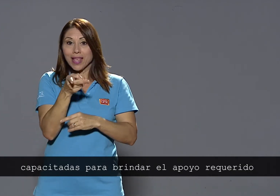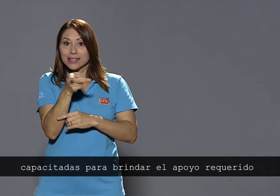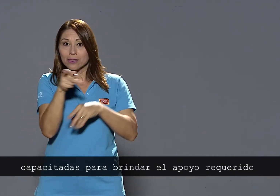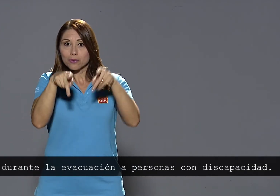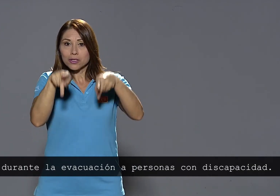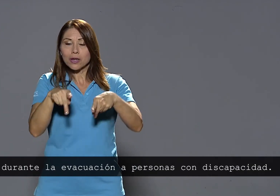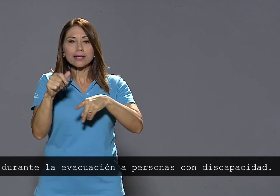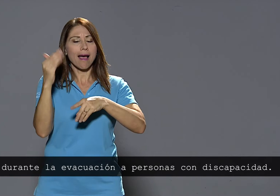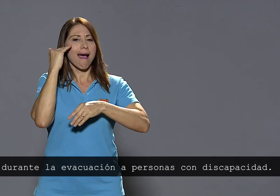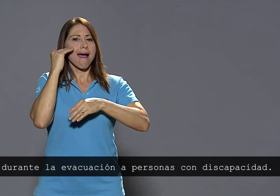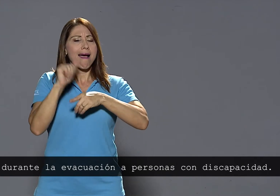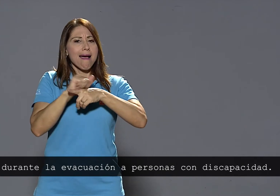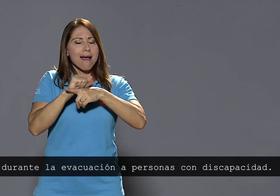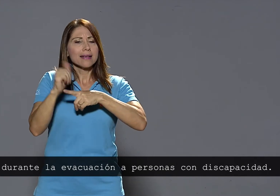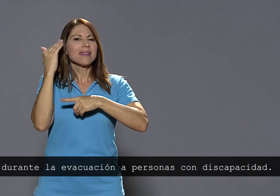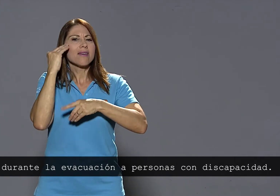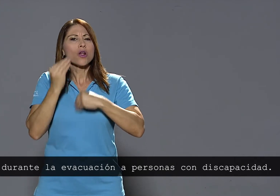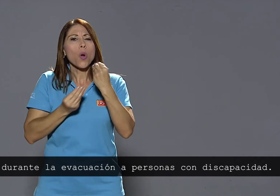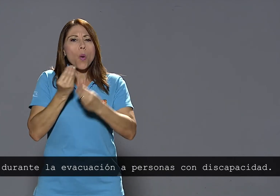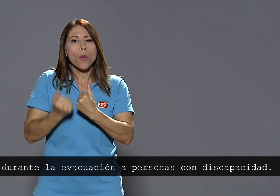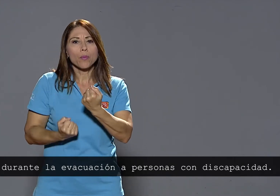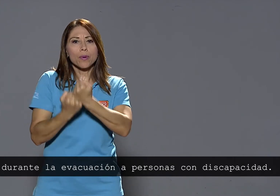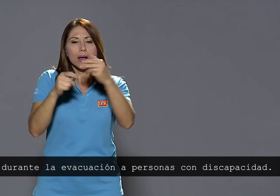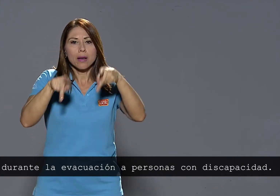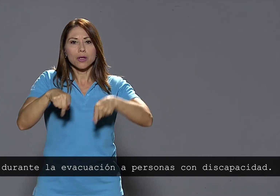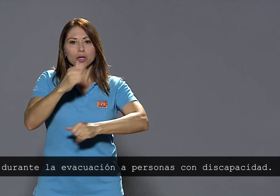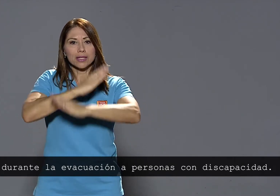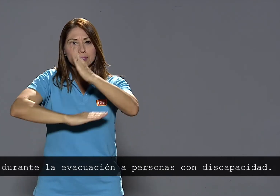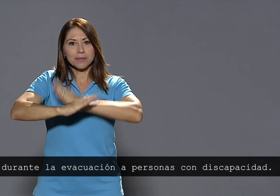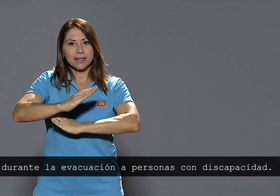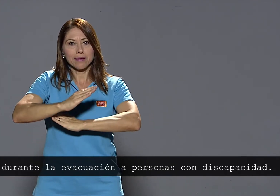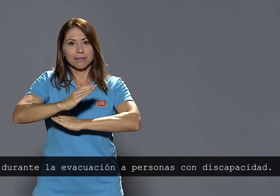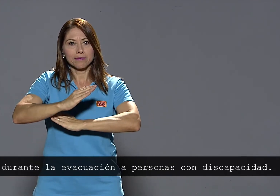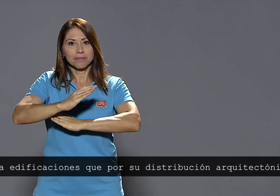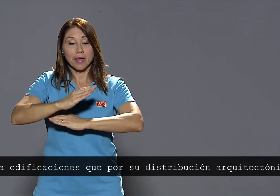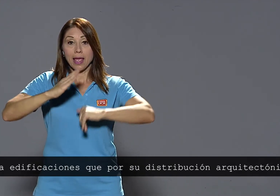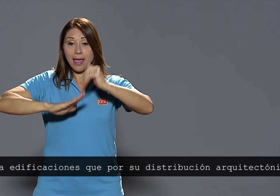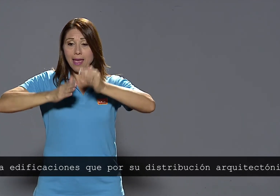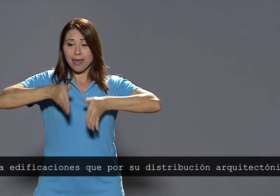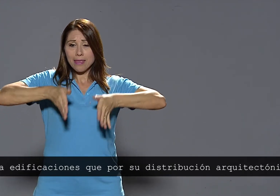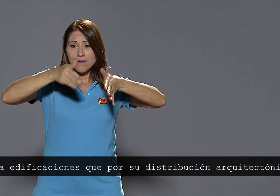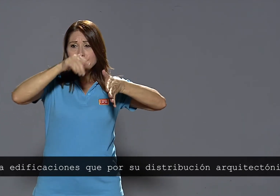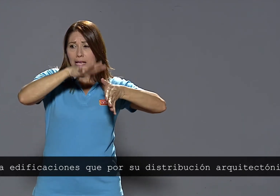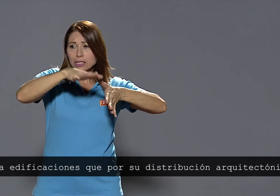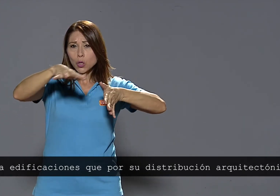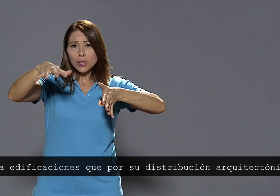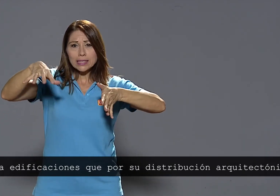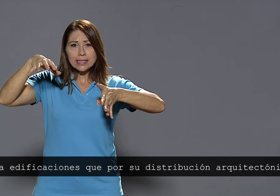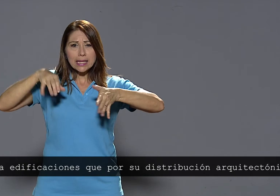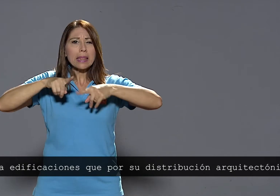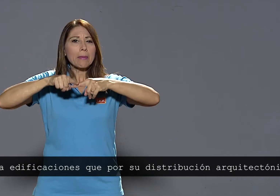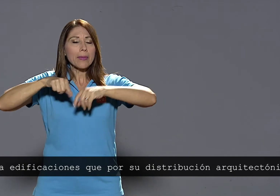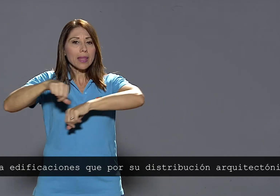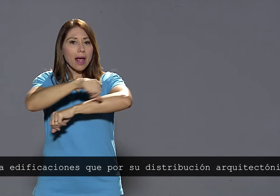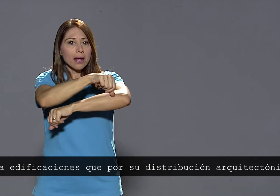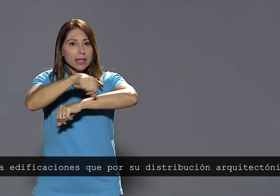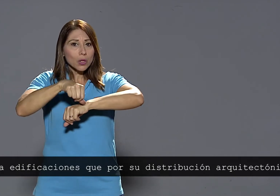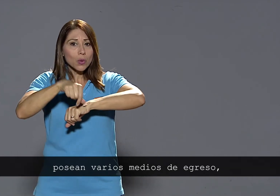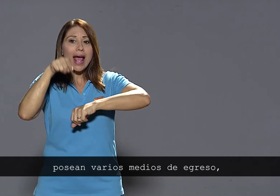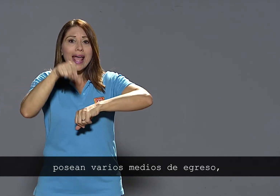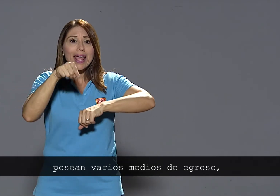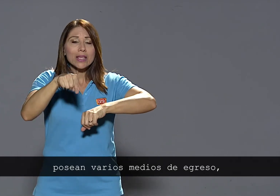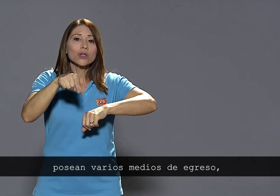apoyo requerido durante la evacuación a personas con discapacidad. Para edificaciones que por su distribución